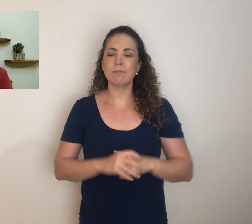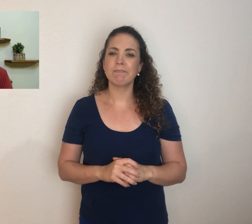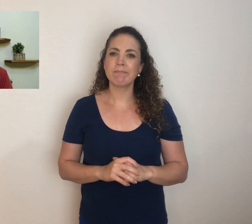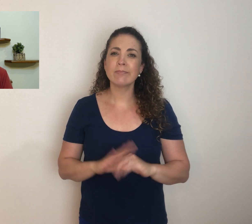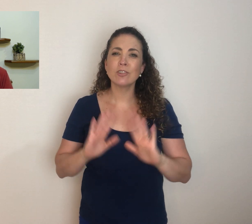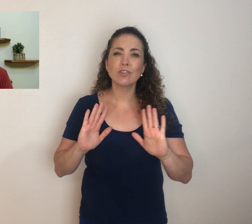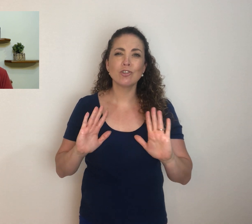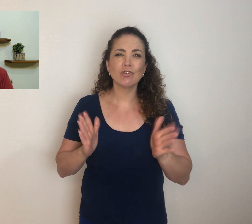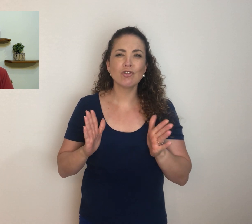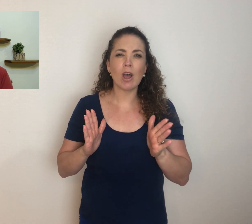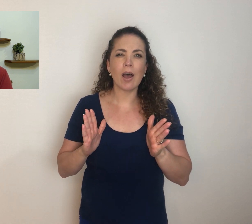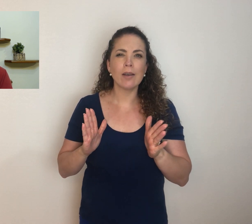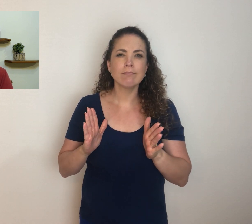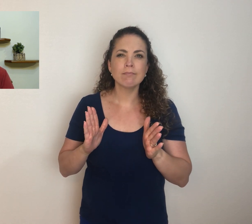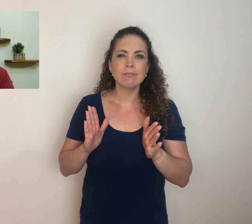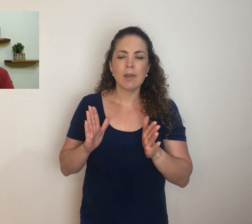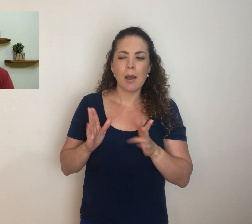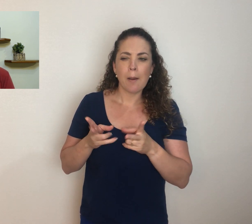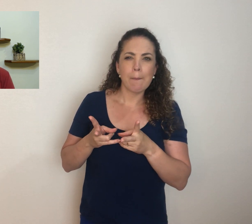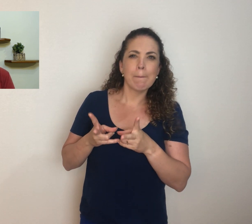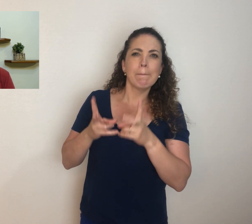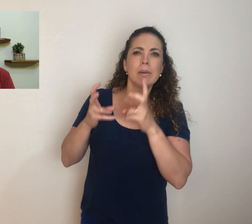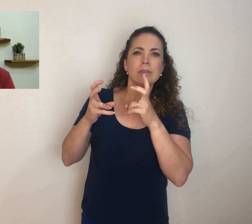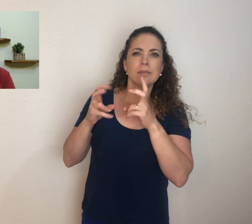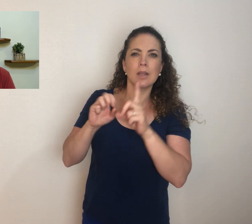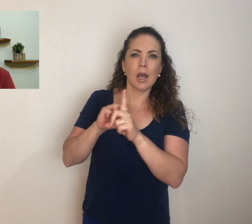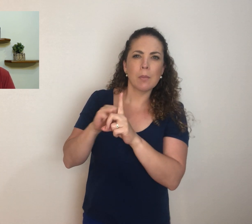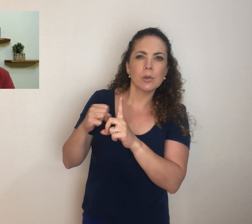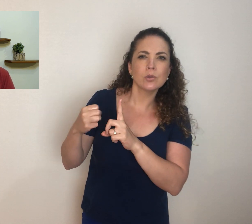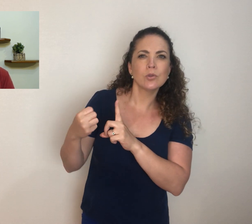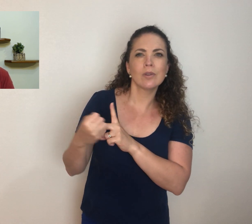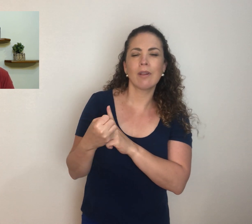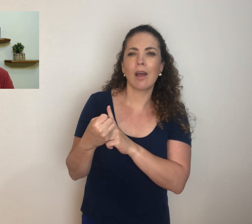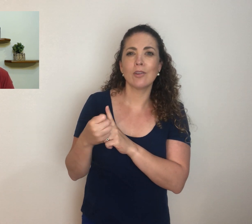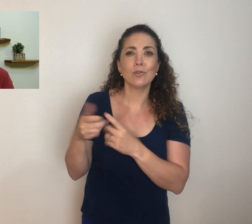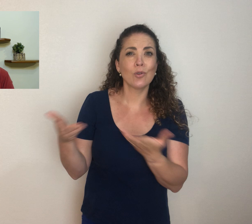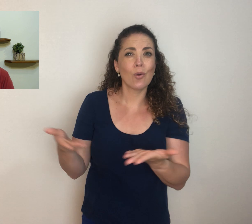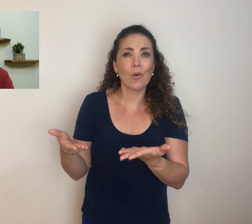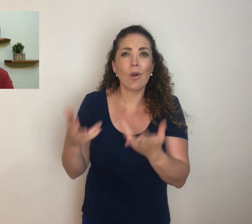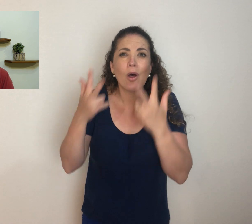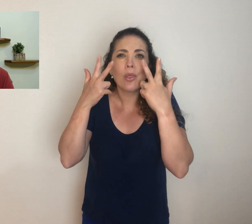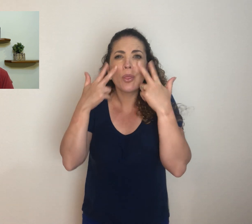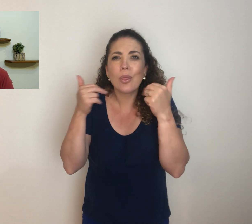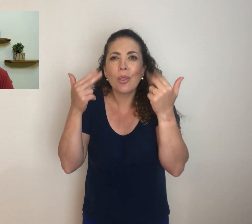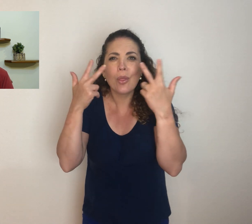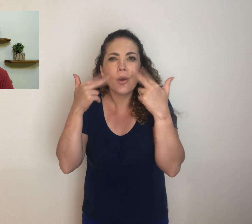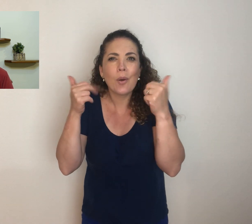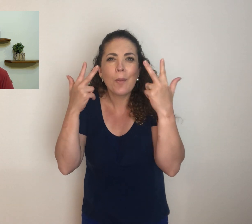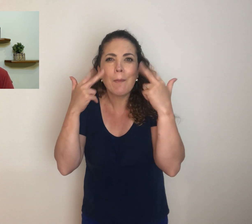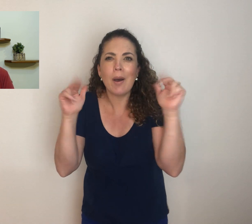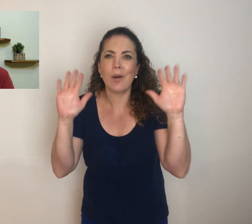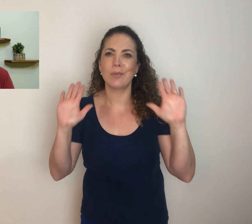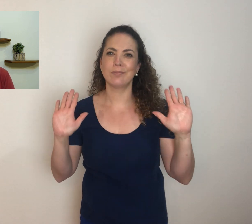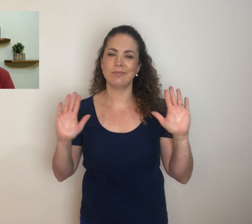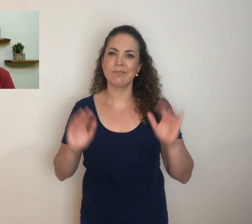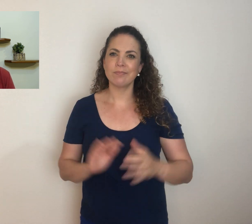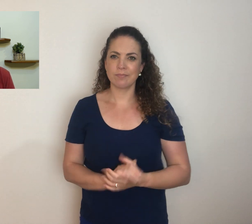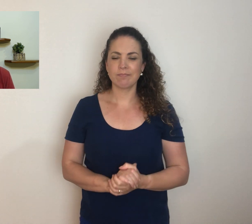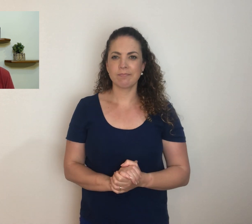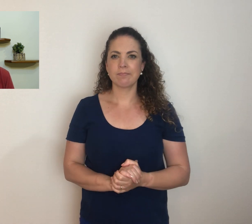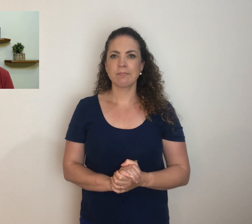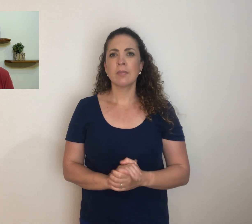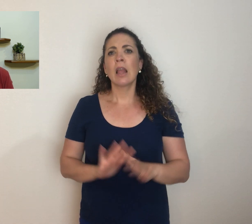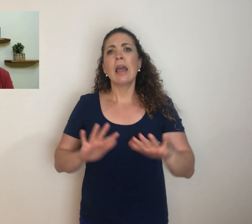o vemos ocorrendo já em grande medida nos dias de hoje, né? Então,